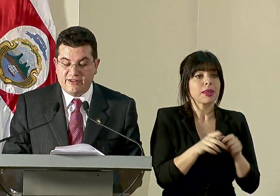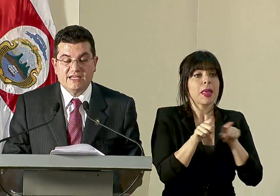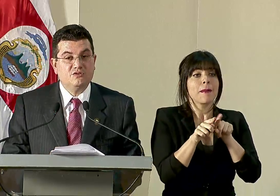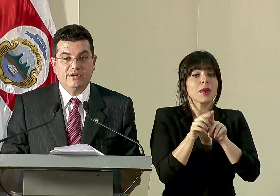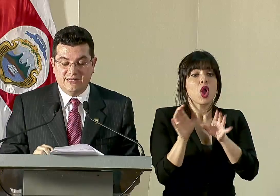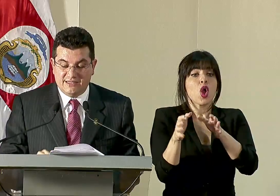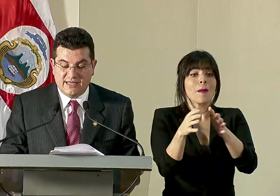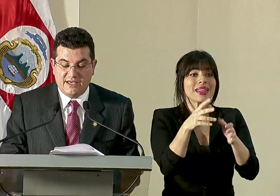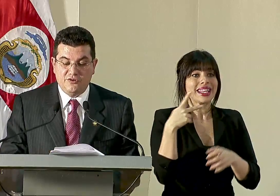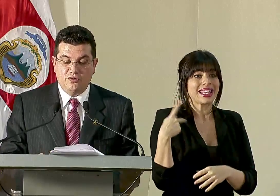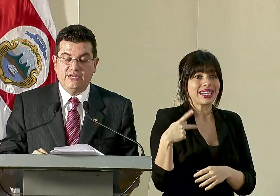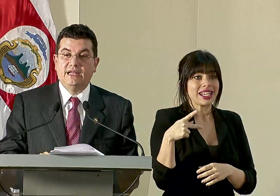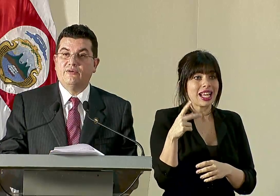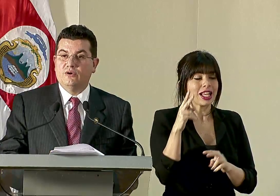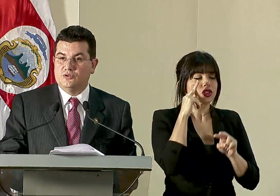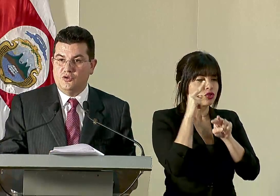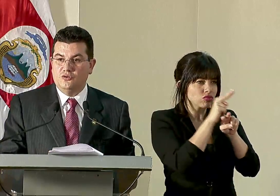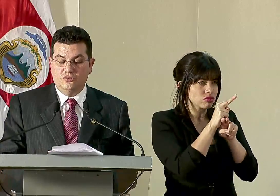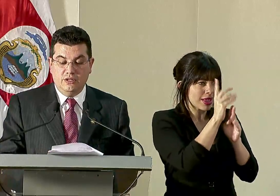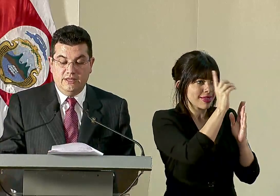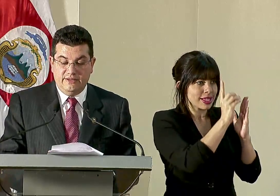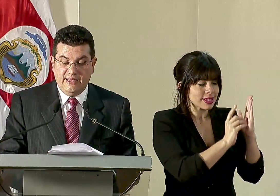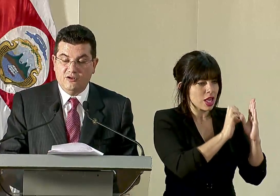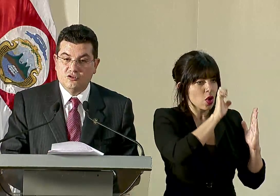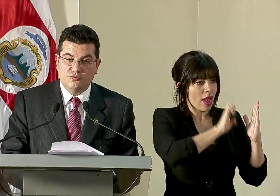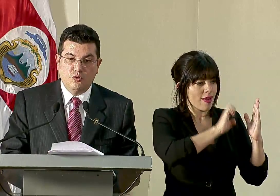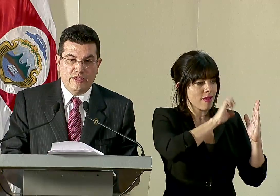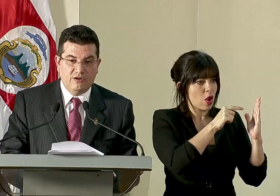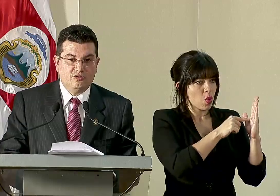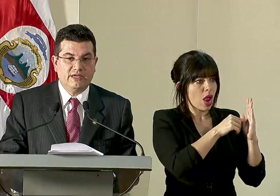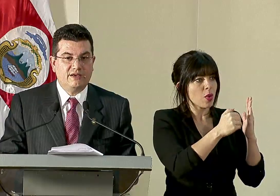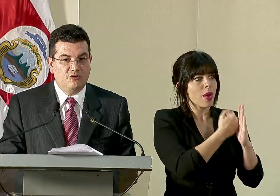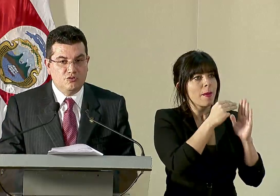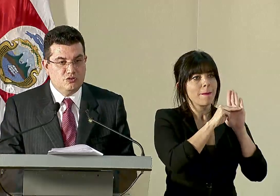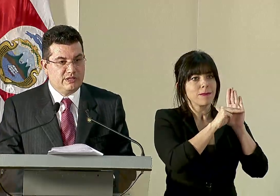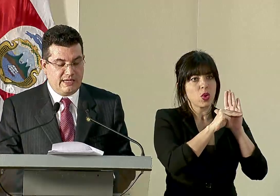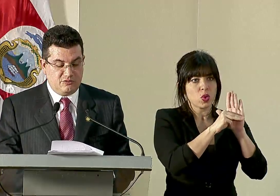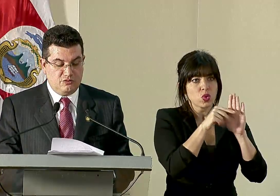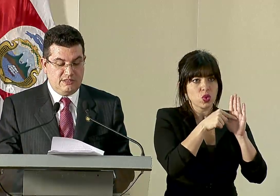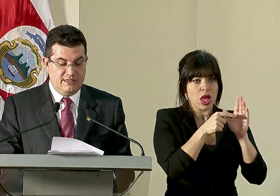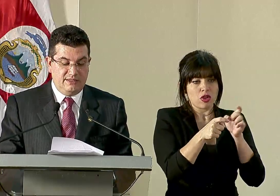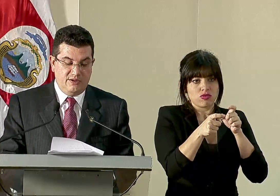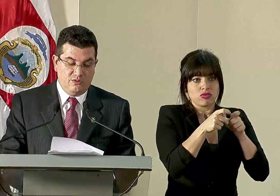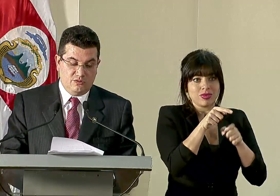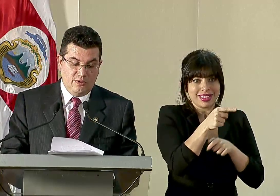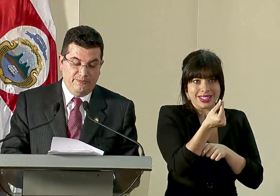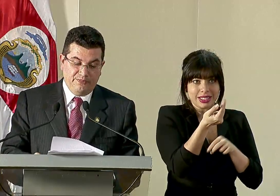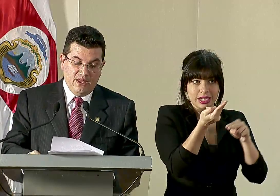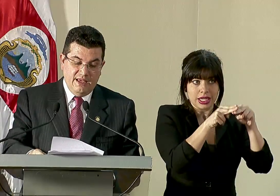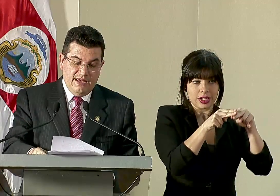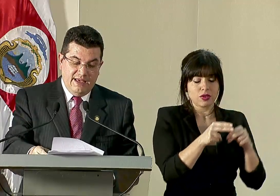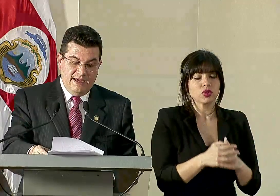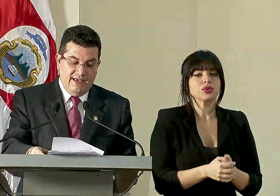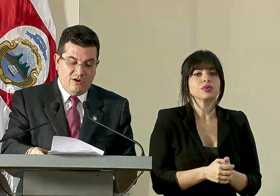comités de riesgo en el diseño y la evaluación de los modelos que conducen a estos incentivos,